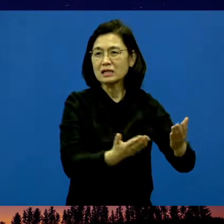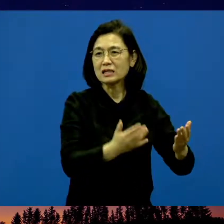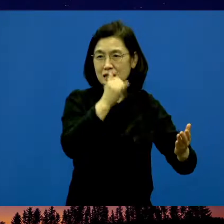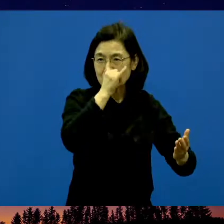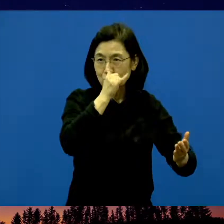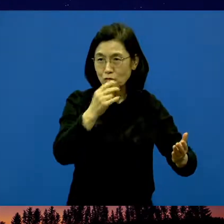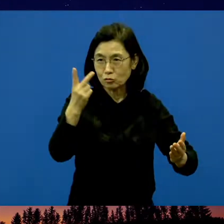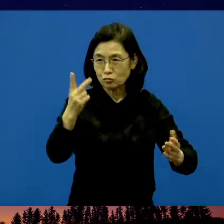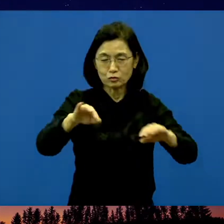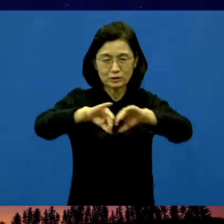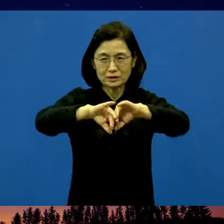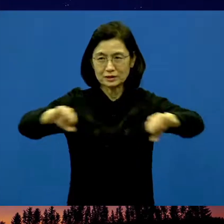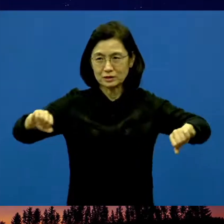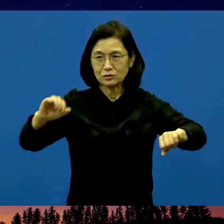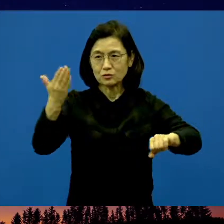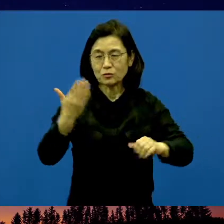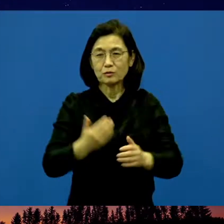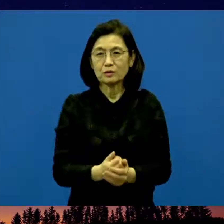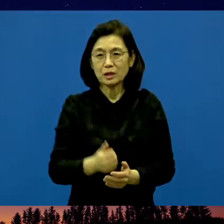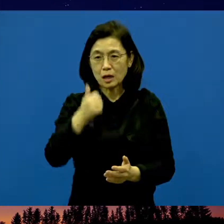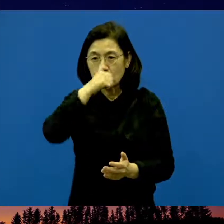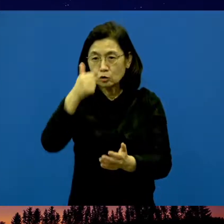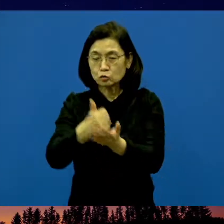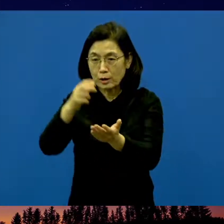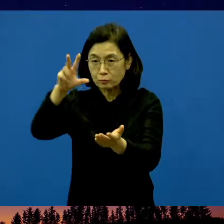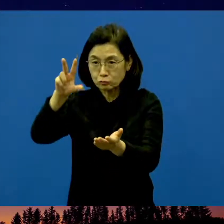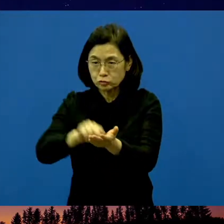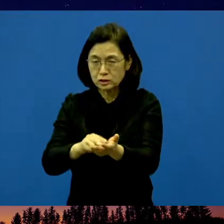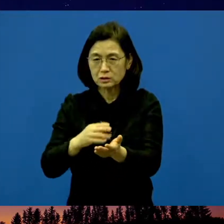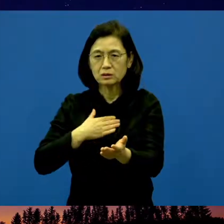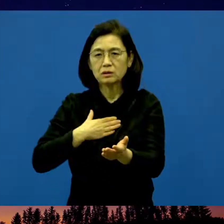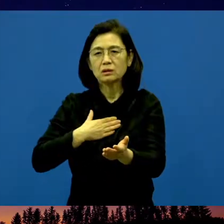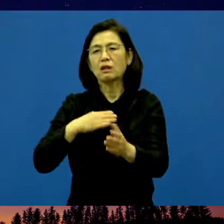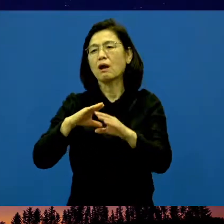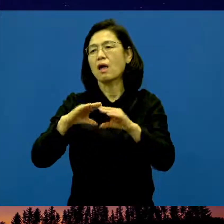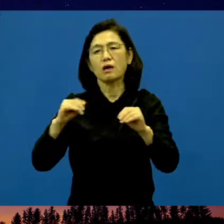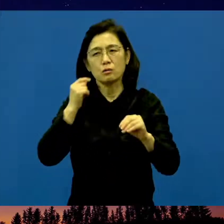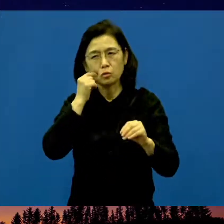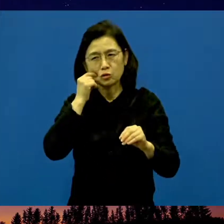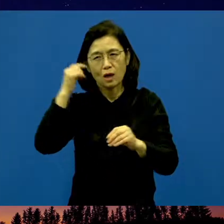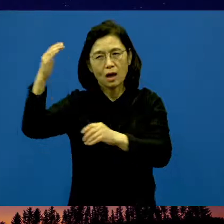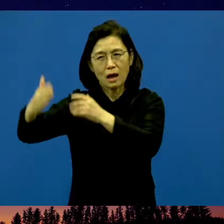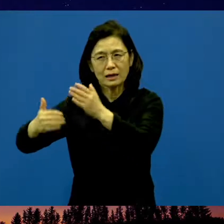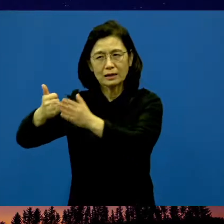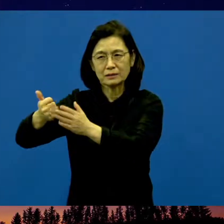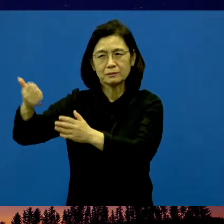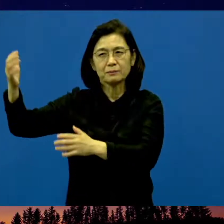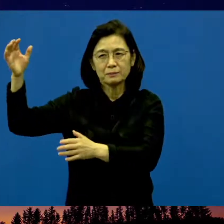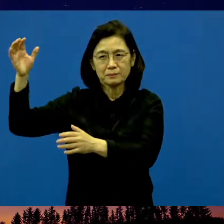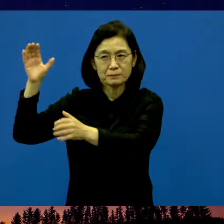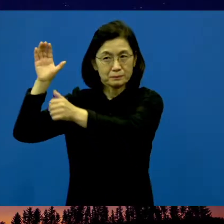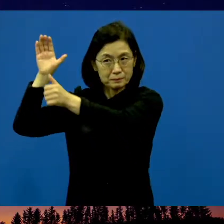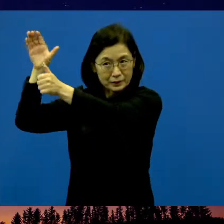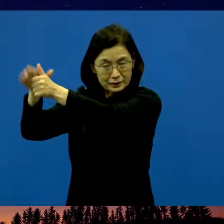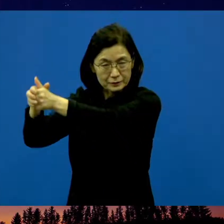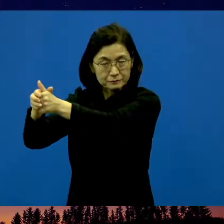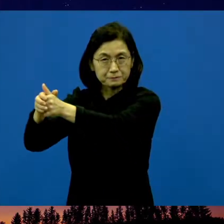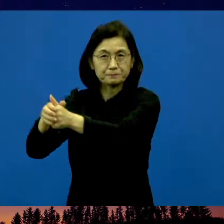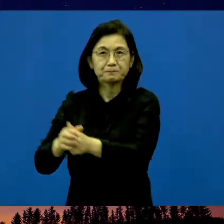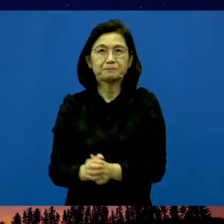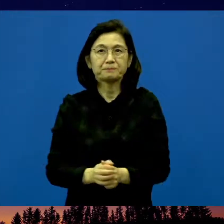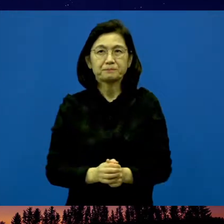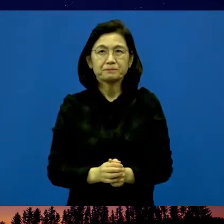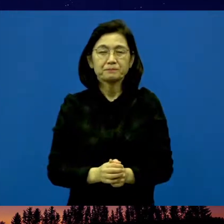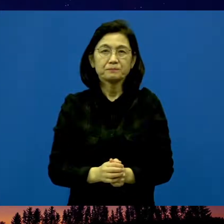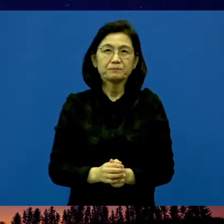없어요. 죄의 문제는 우리가 해결할 수가 있는 일이 아닙니다. 이미 지은 죄의 문제를 우리가 어떻게 처리하죠? 이것은 인간이 할